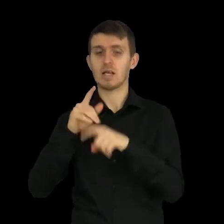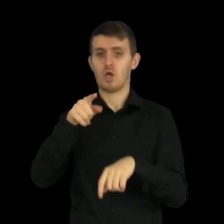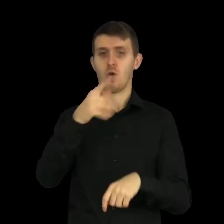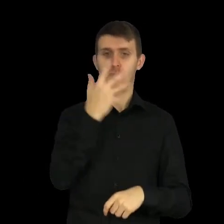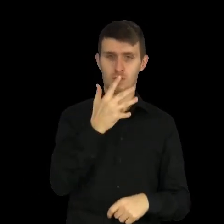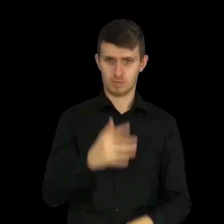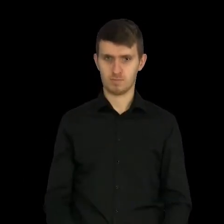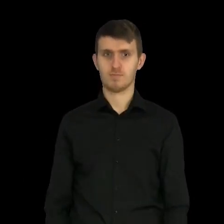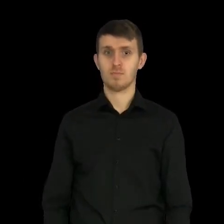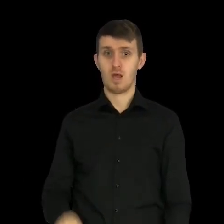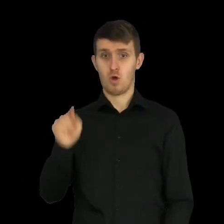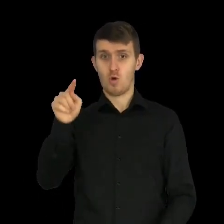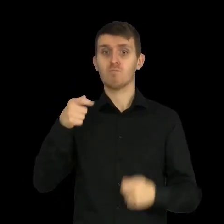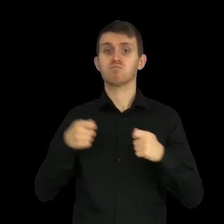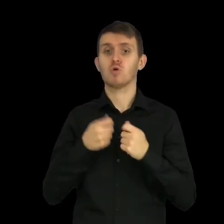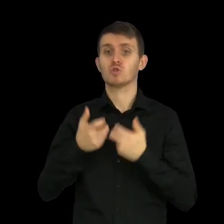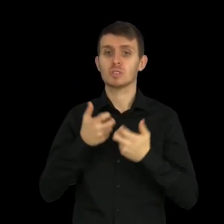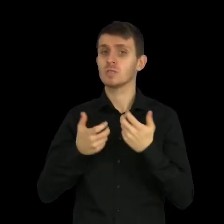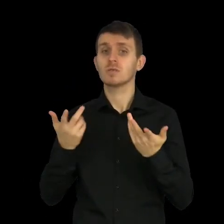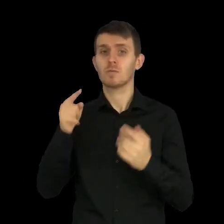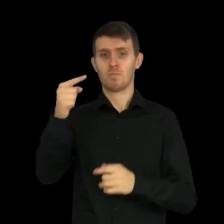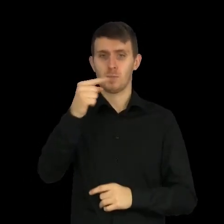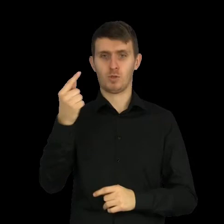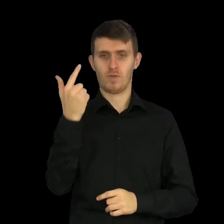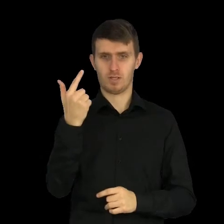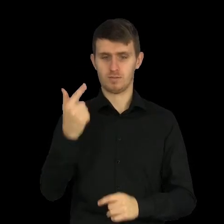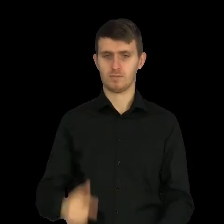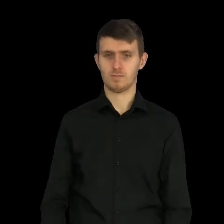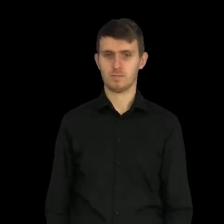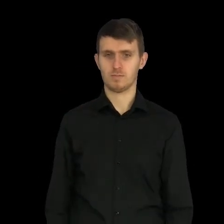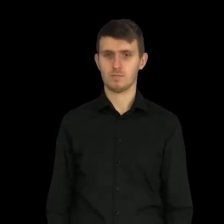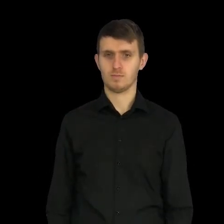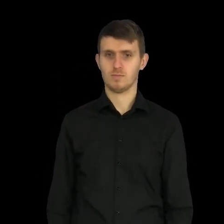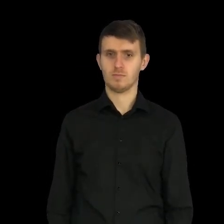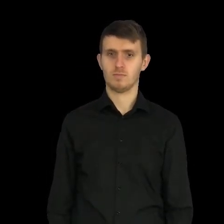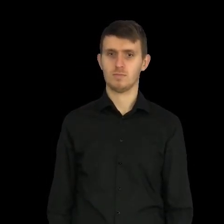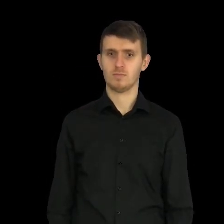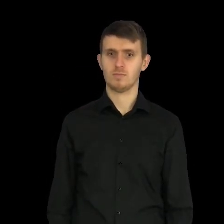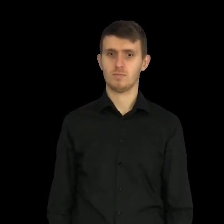5. W tym odejmowanym składniku współczynnikiem jest minus 2.